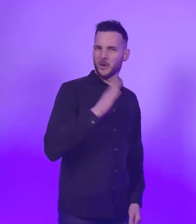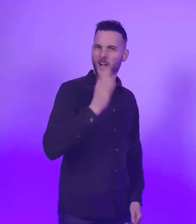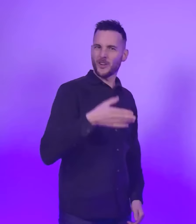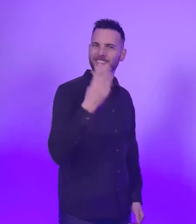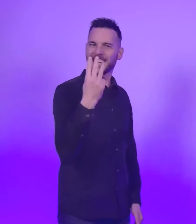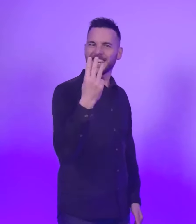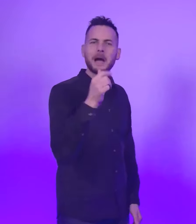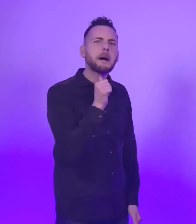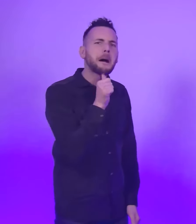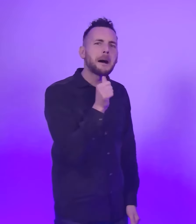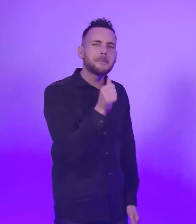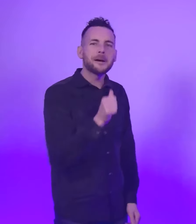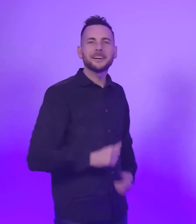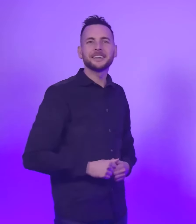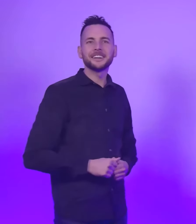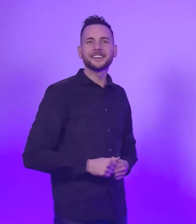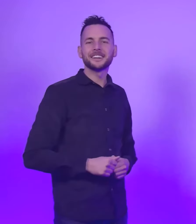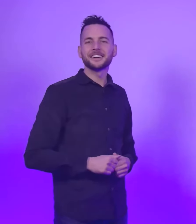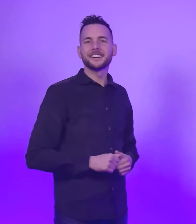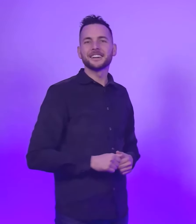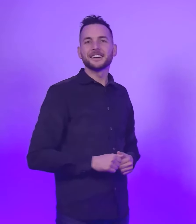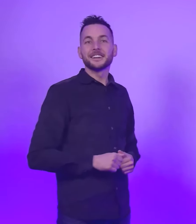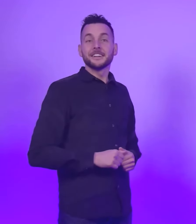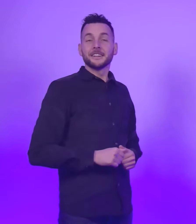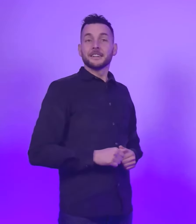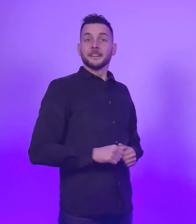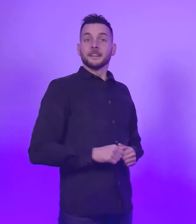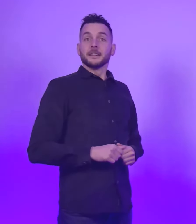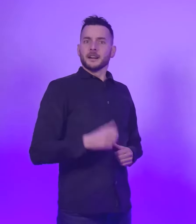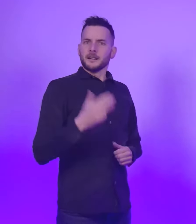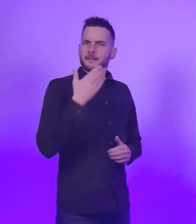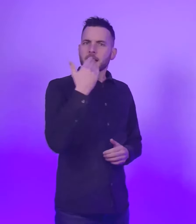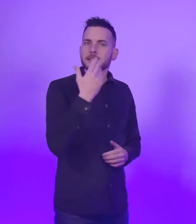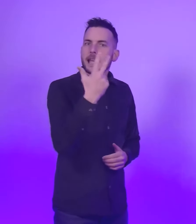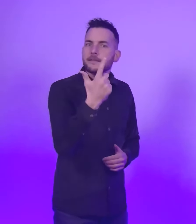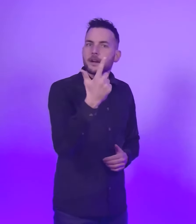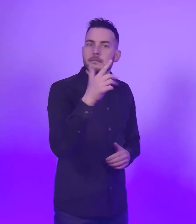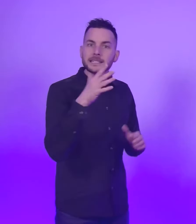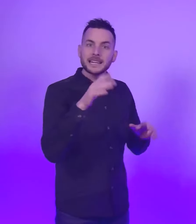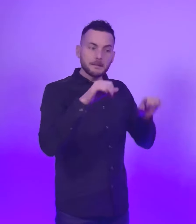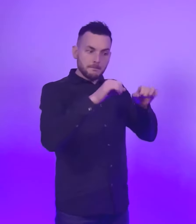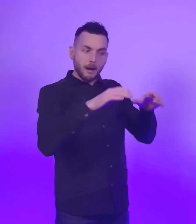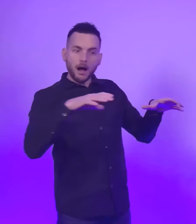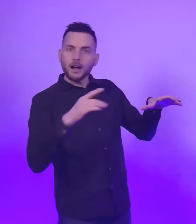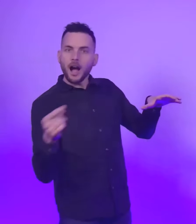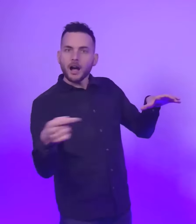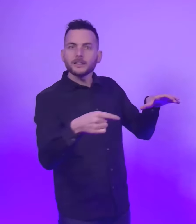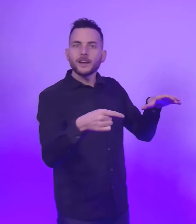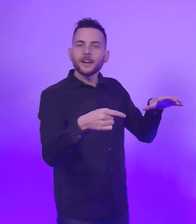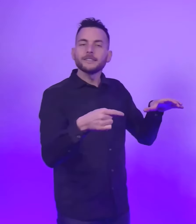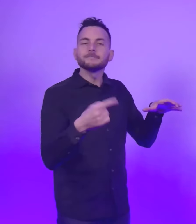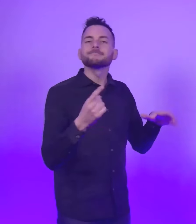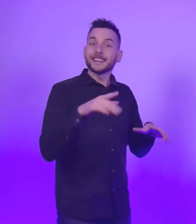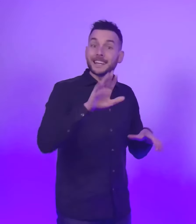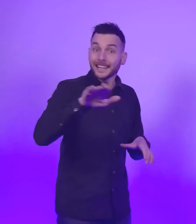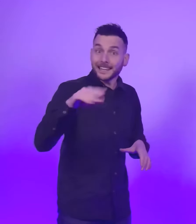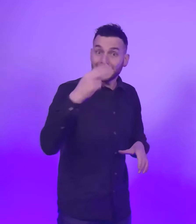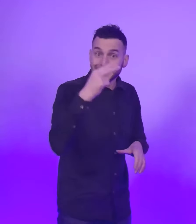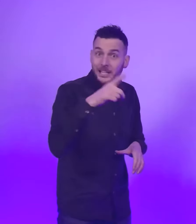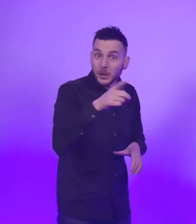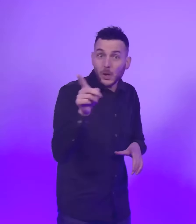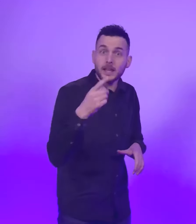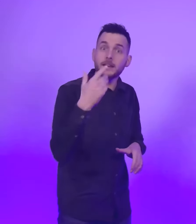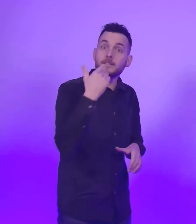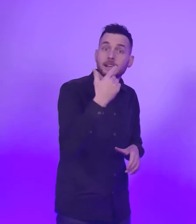Ja. Nou, vraag 7. Waar zal die zijn? Misschien achter de bank? Geen idee. Kids, zien jullie al vraag 7? Vraag 7, waar is